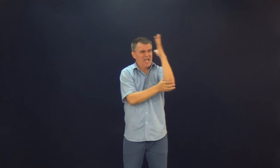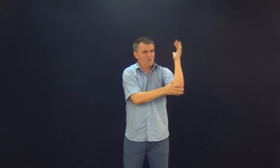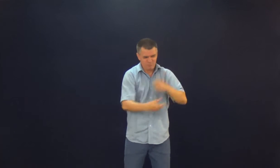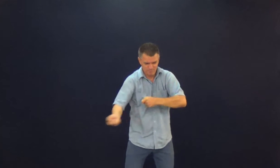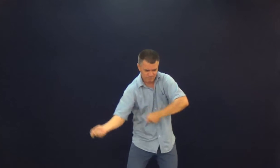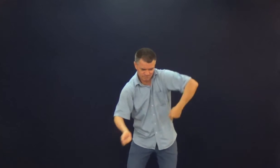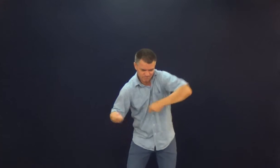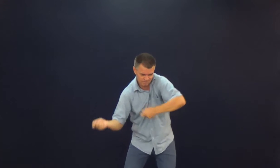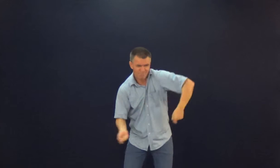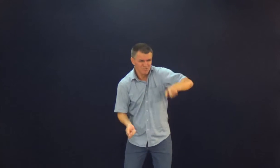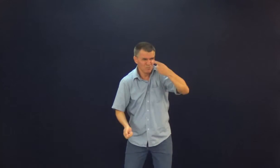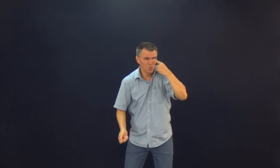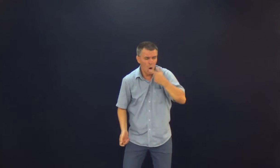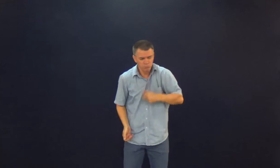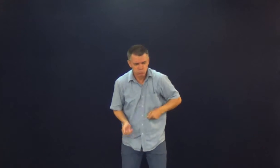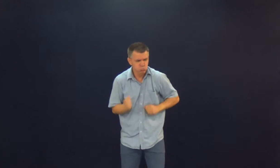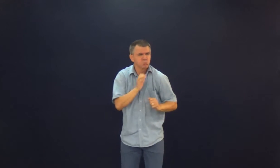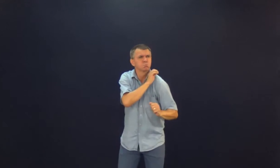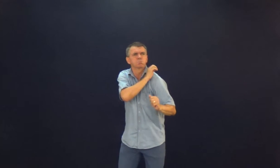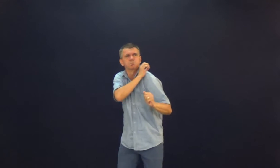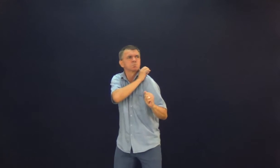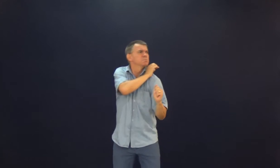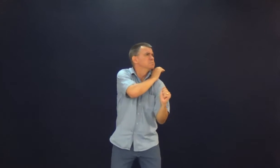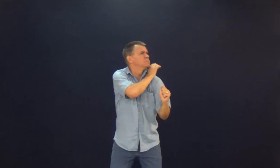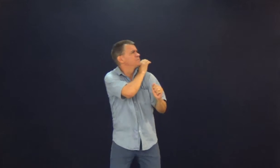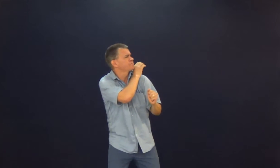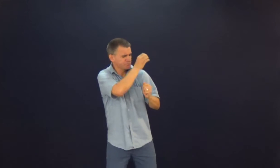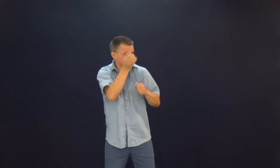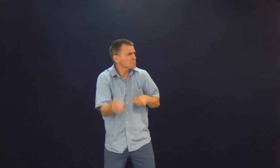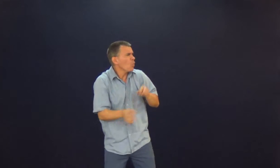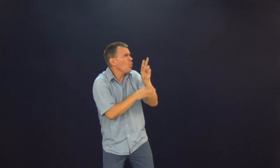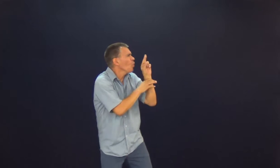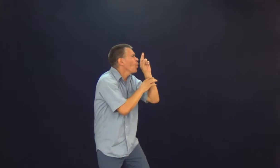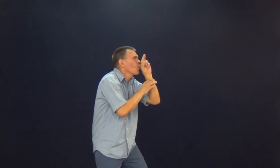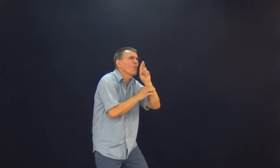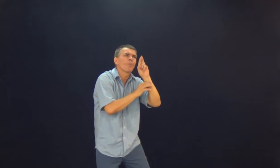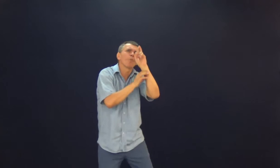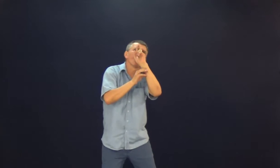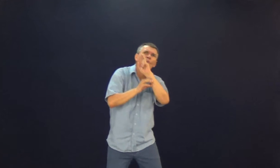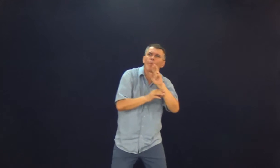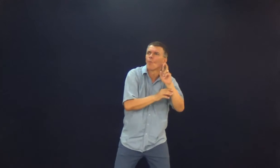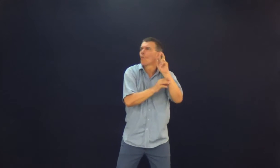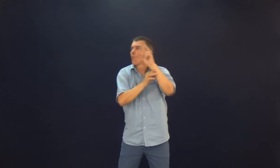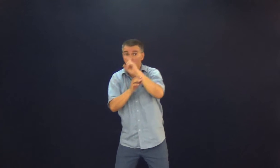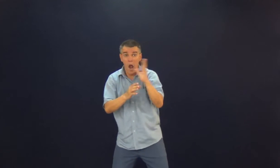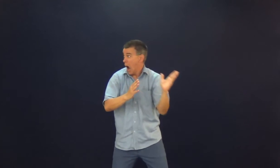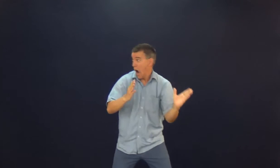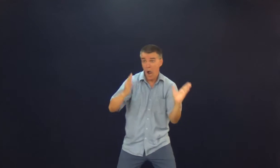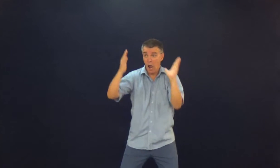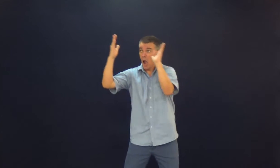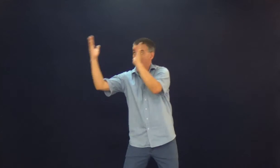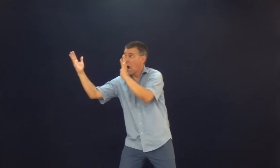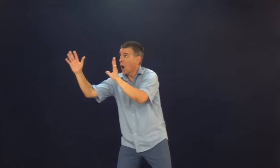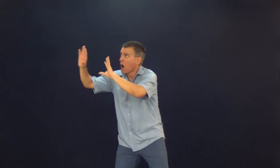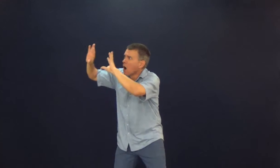tem um músico trabalha com o arado neco terra da mulher dele na nas árvores